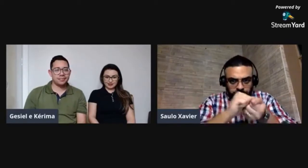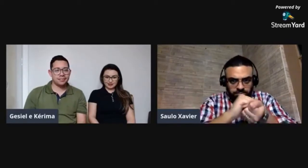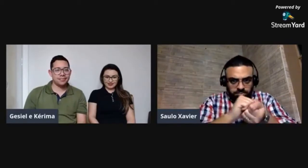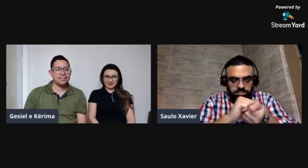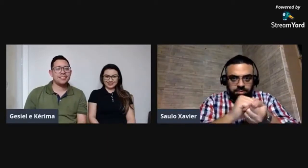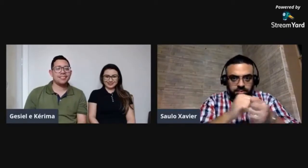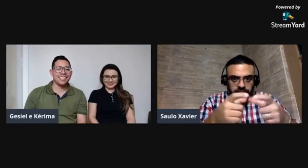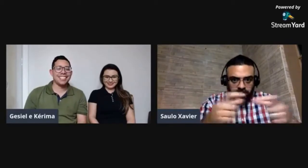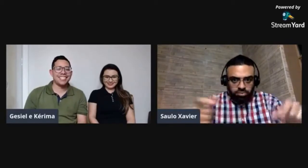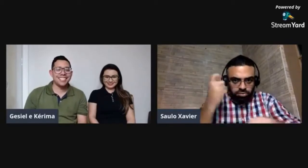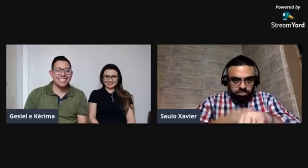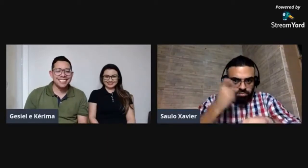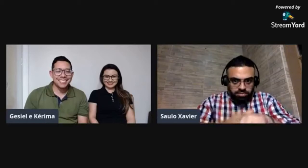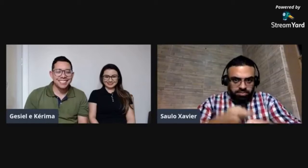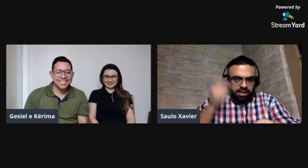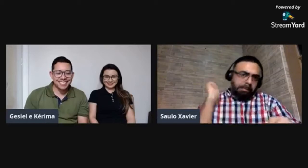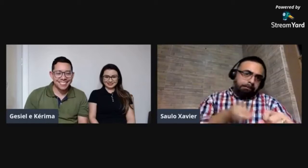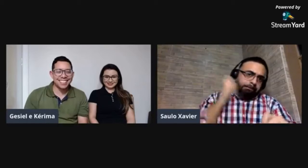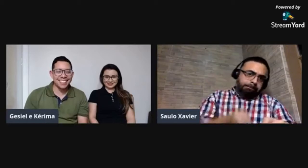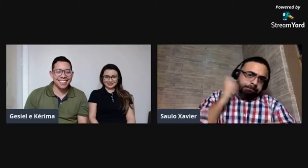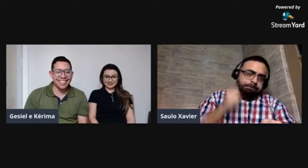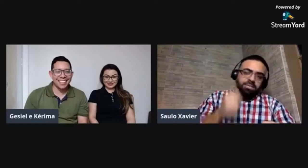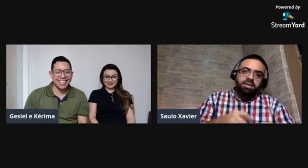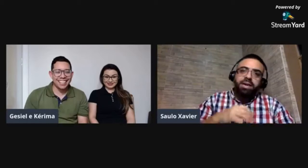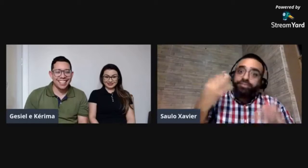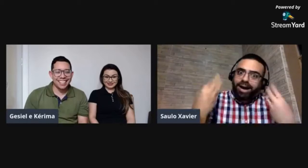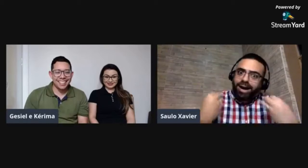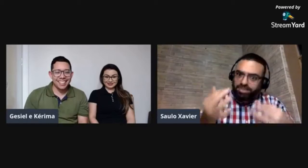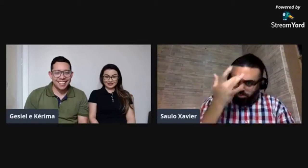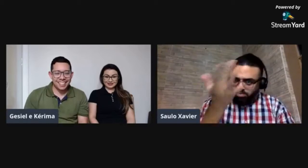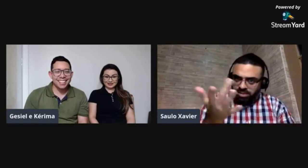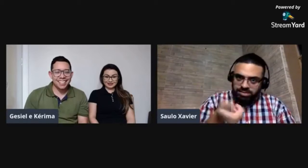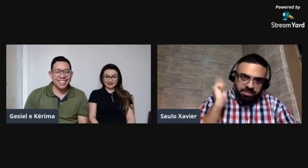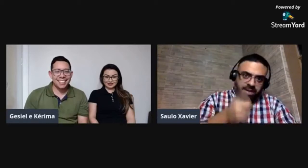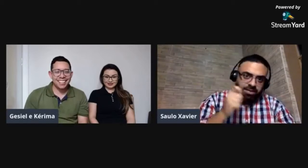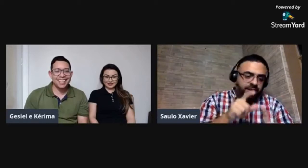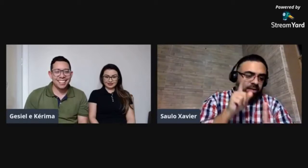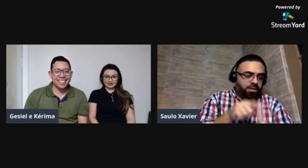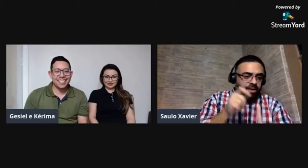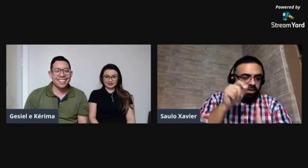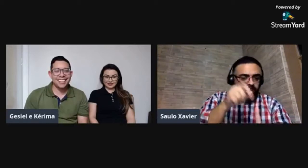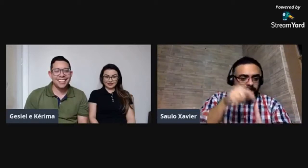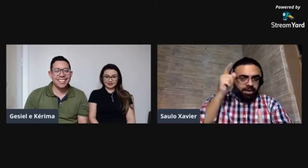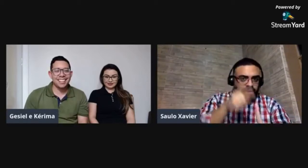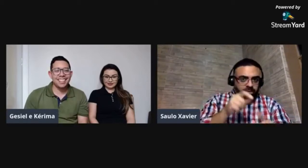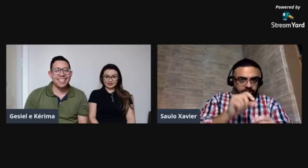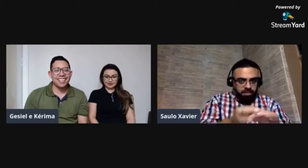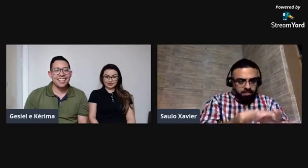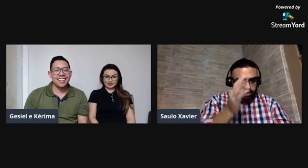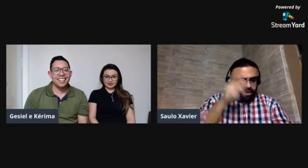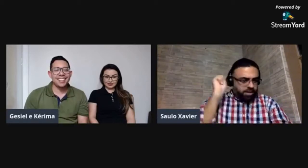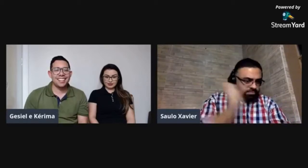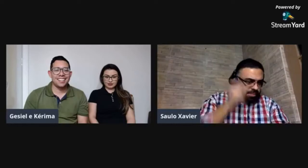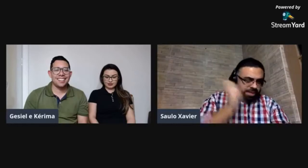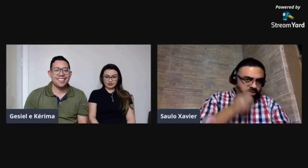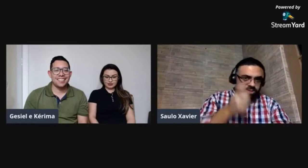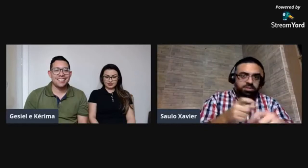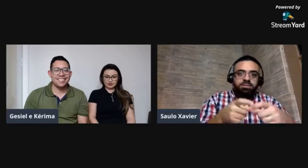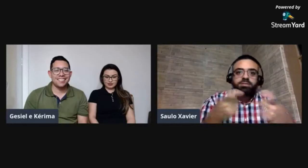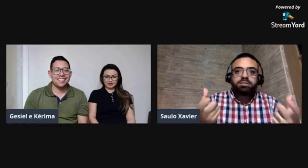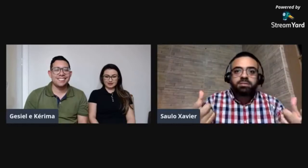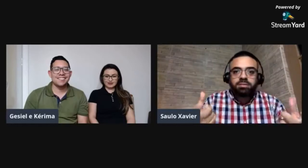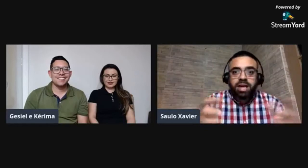sabão. É duro. Você vai lá. Que é fácil, né? Você vai bater lá, pega lá o prego,